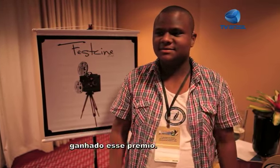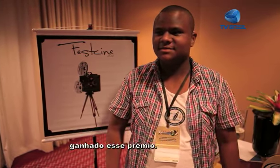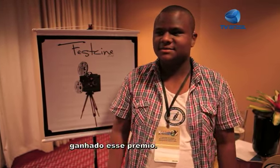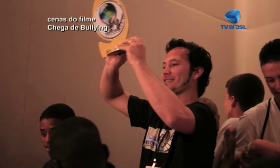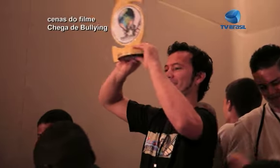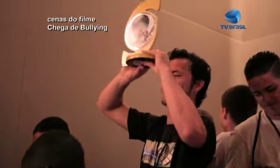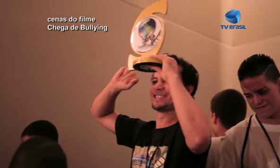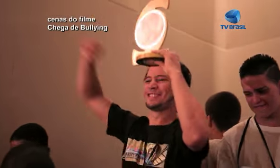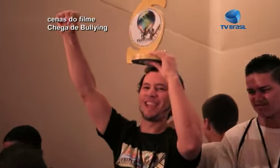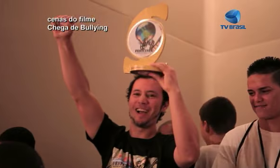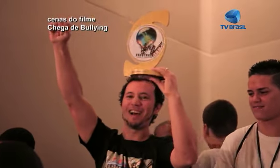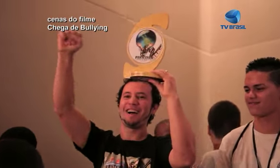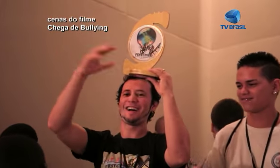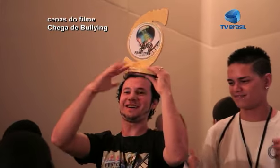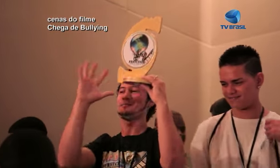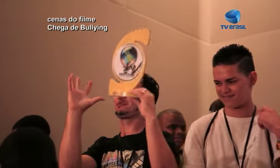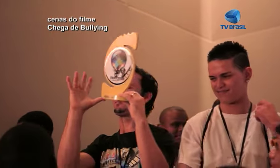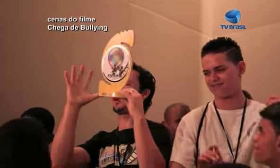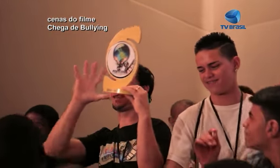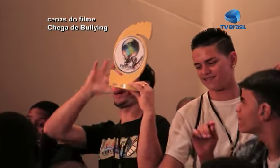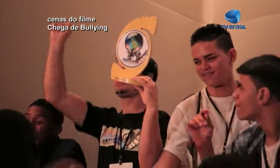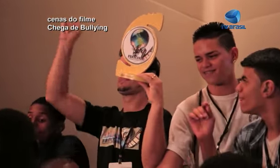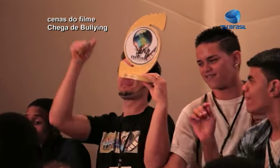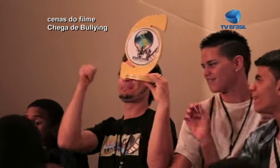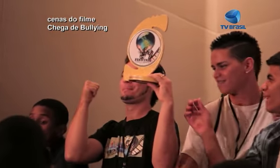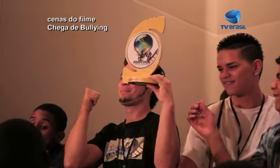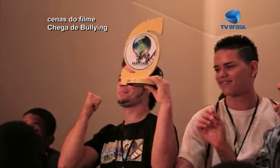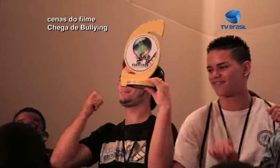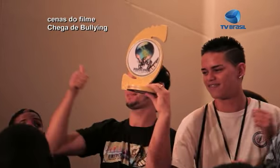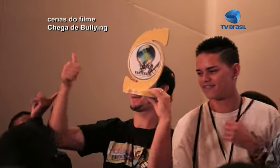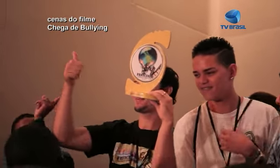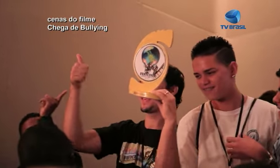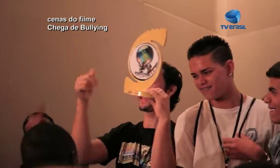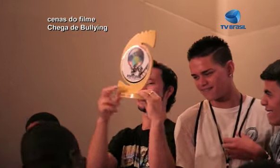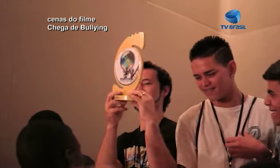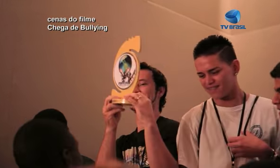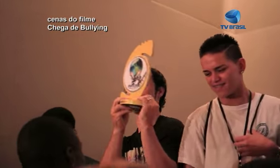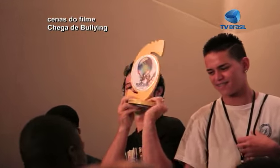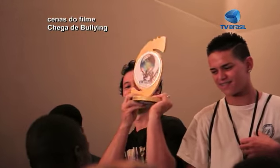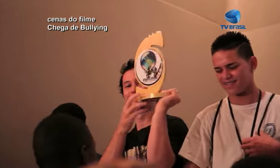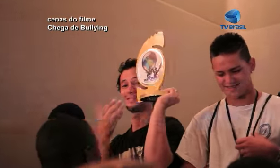Lúcio, entre os demais participantes do festival, sorri segurando o troféu e o levanta.